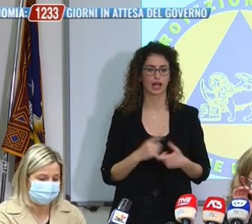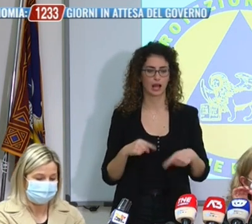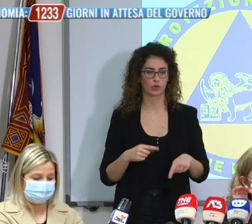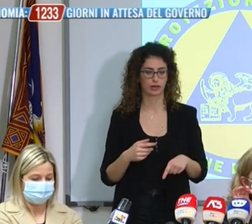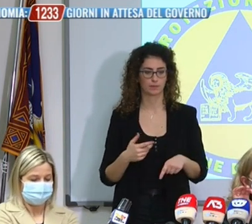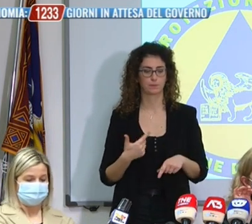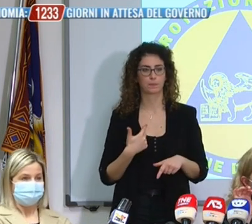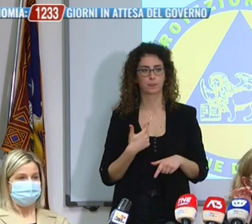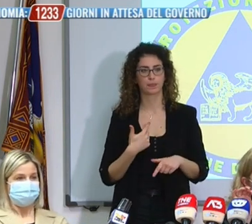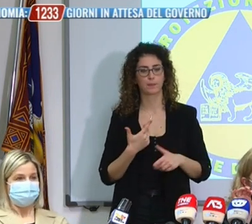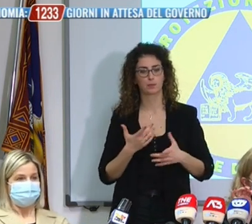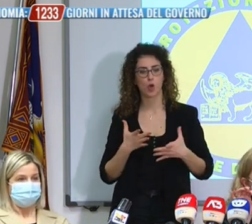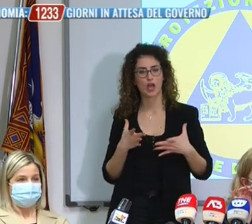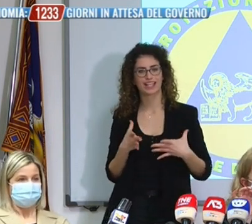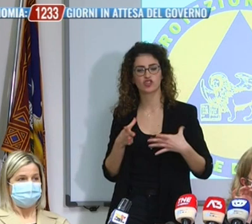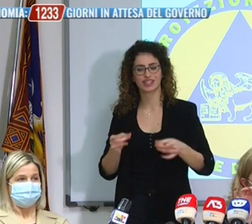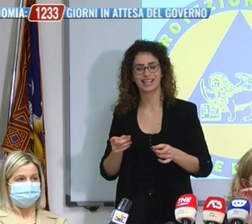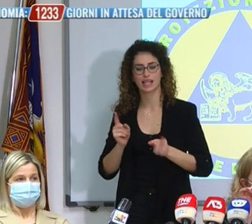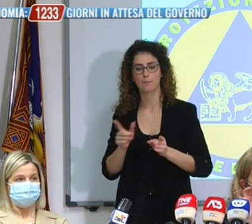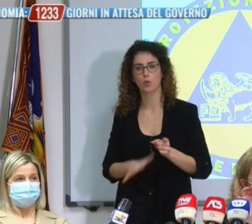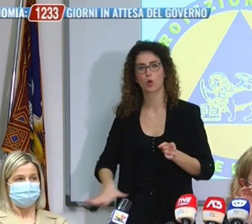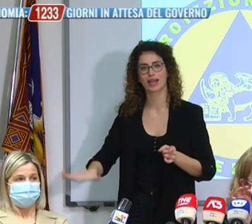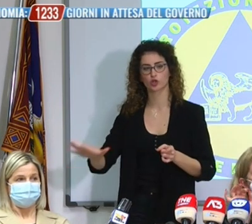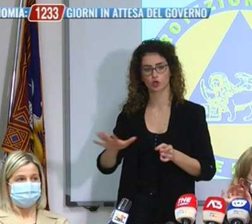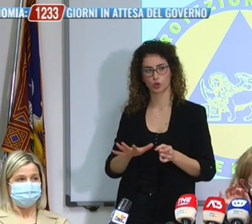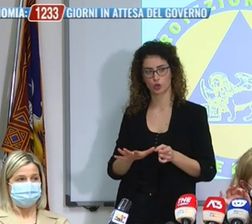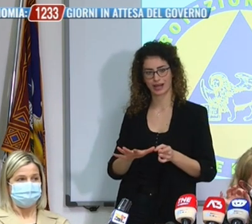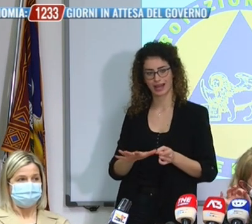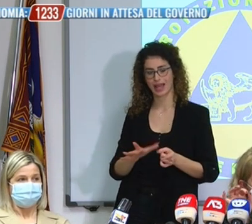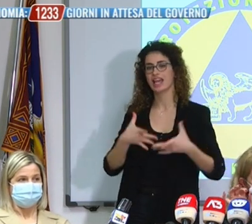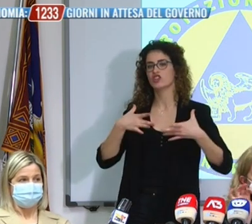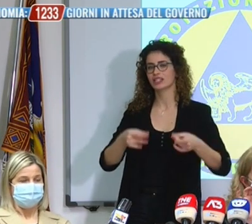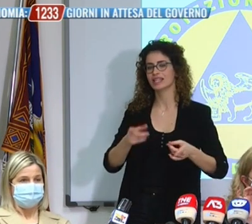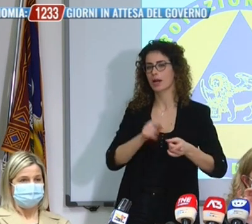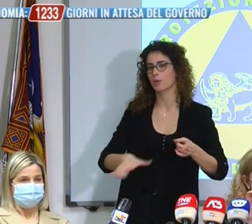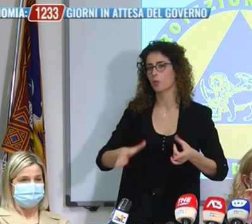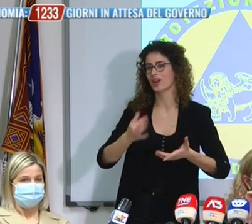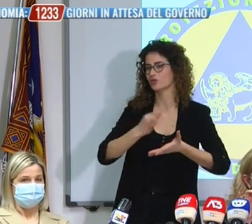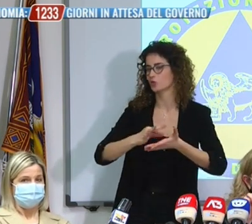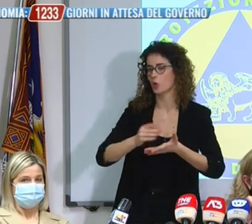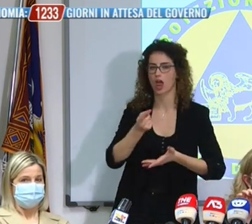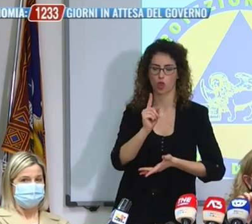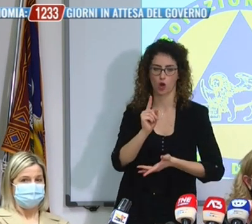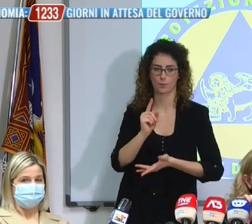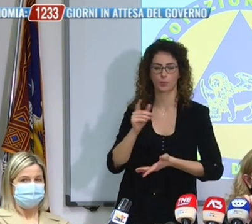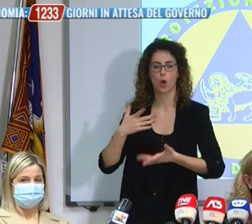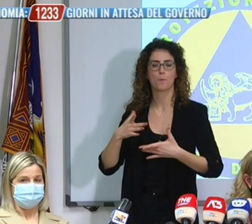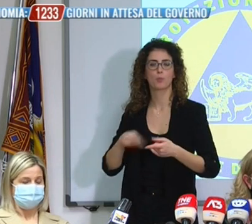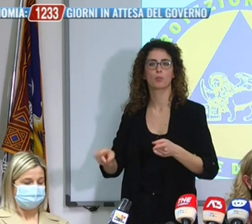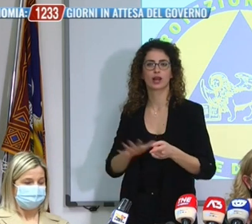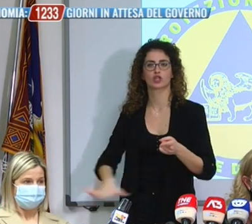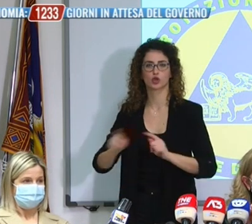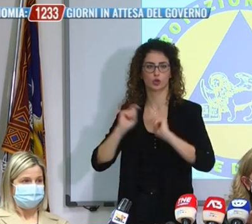questa è l'incidenza sulla popolazione, non è l'incidenza sulla popolazione scolastica, è l'incidenza sulla popolazione che